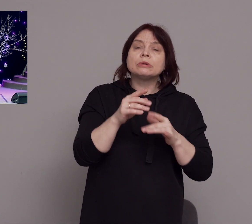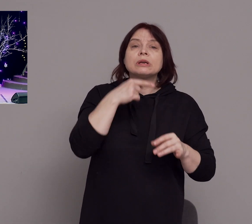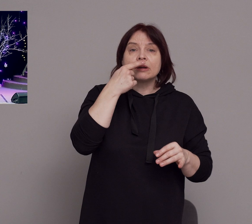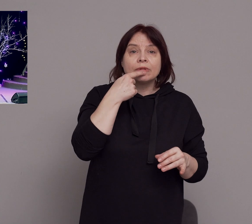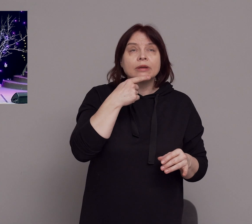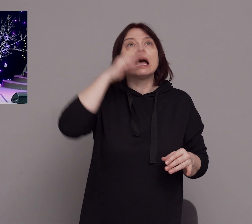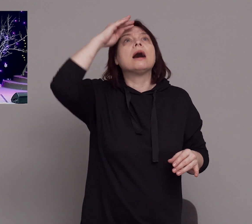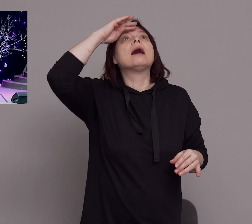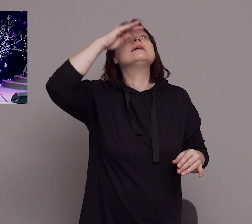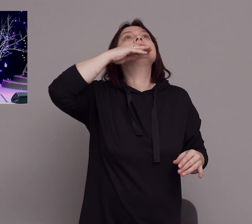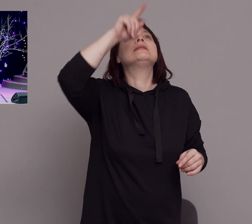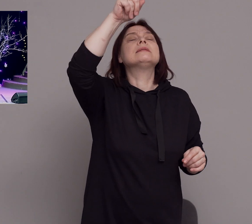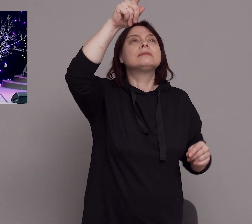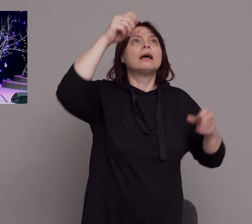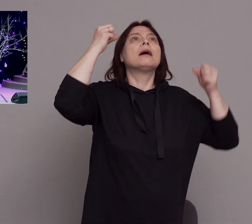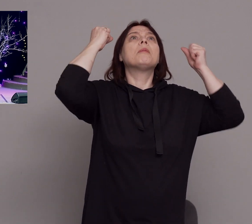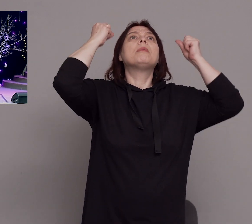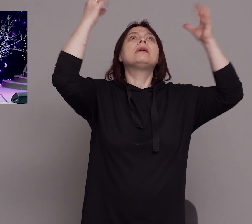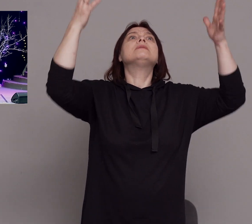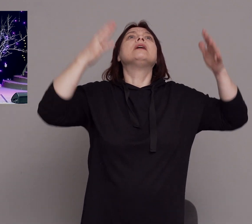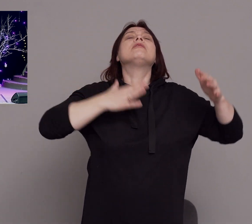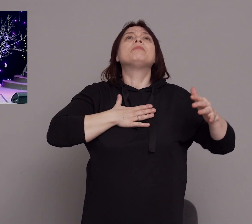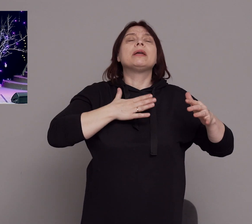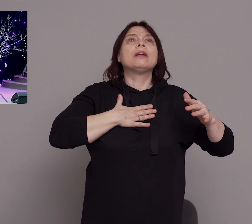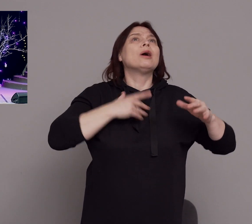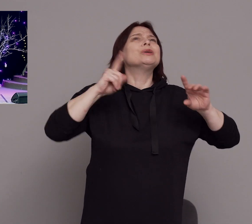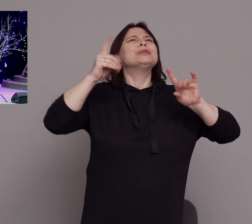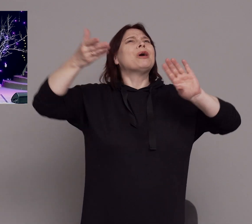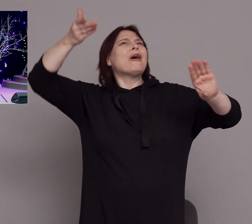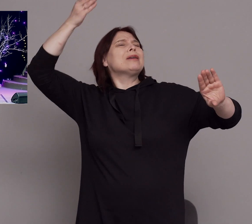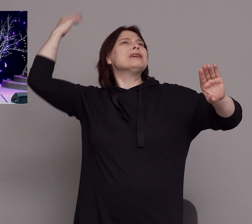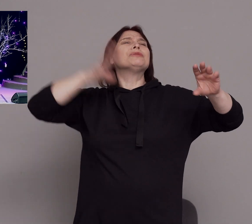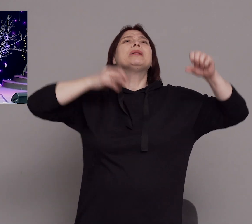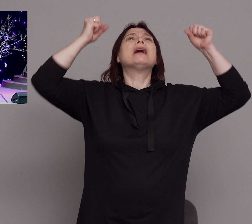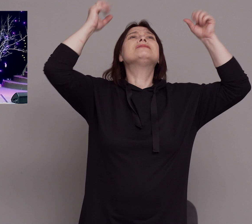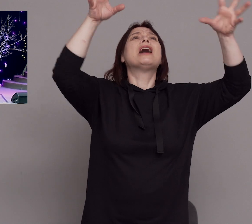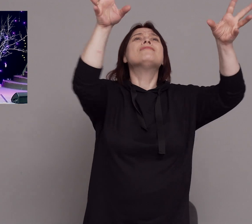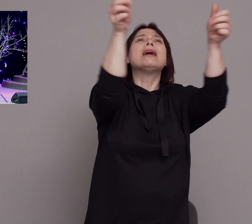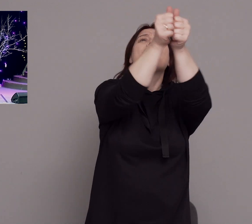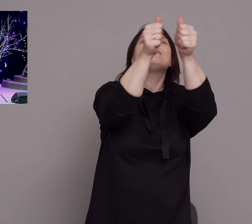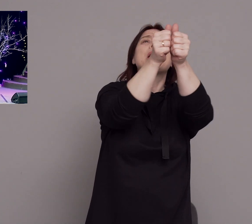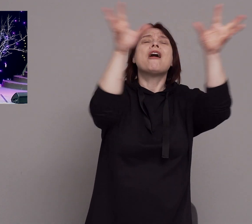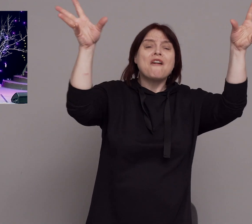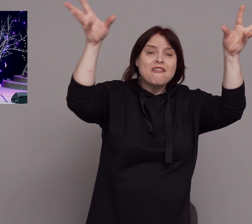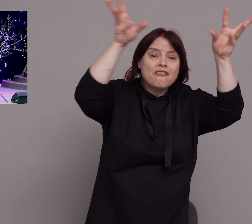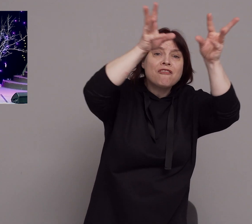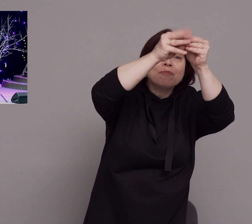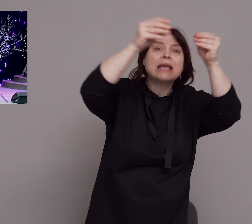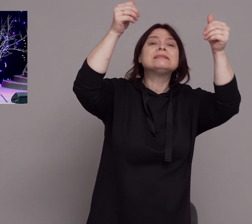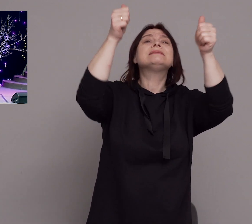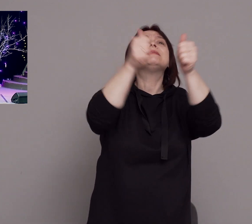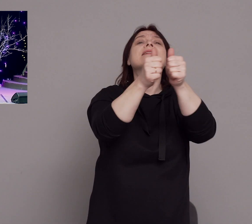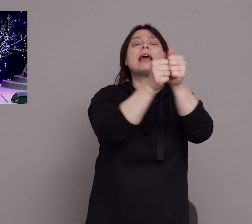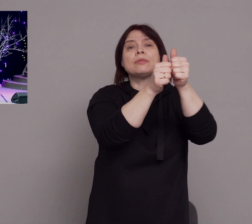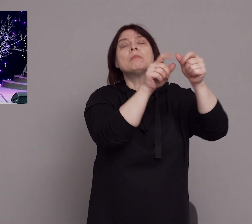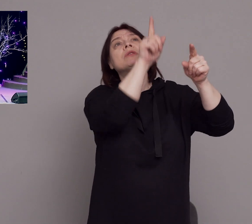«Отец, прославь меня той славой, которую я имел у тебя прежде создания мира». Когда Иисус воплотился, Он отложил